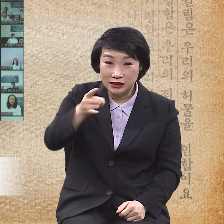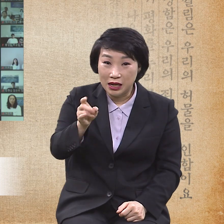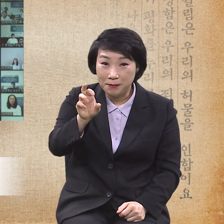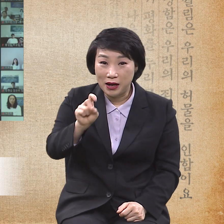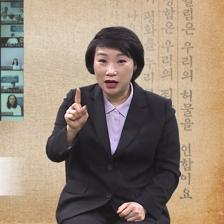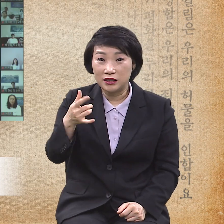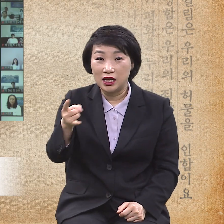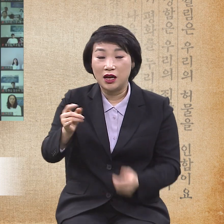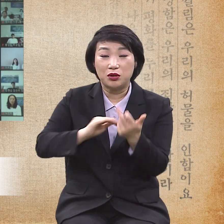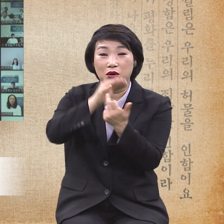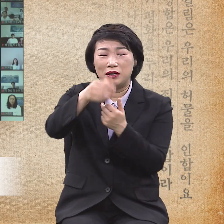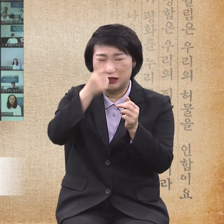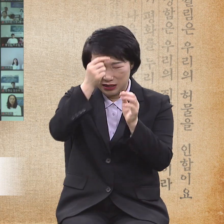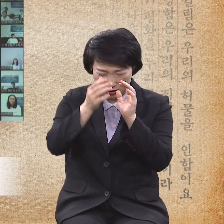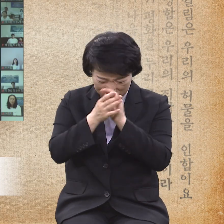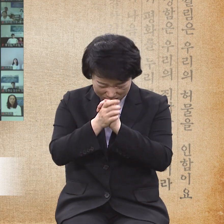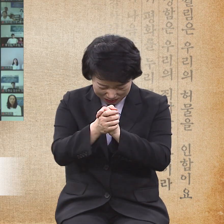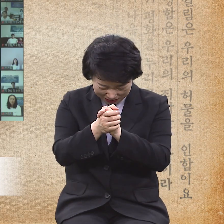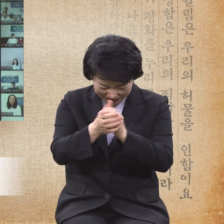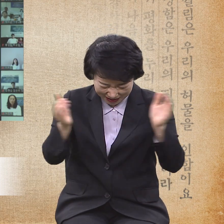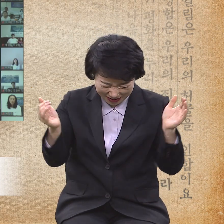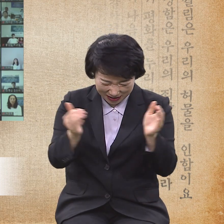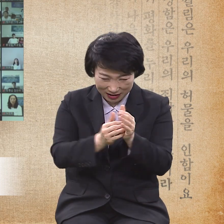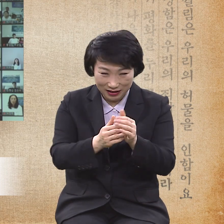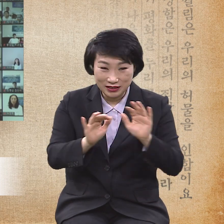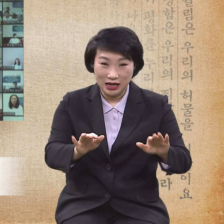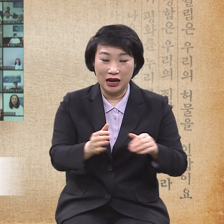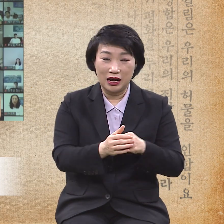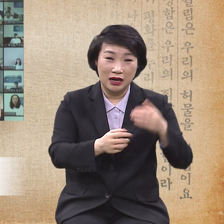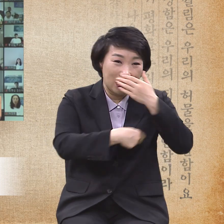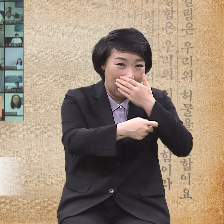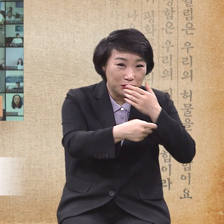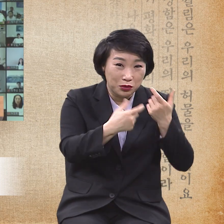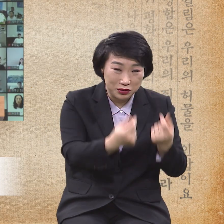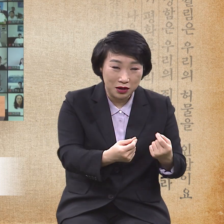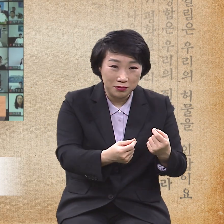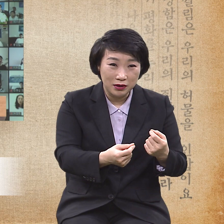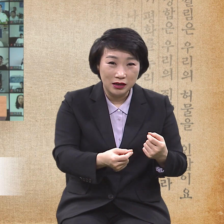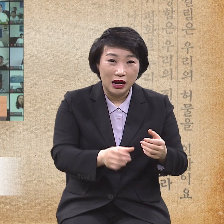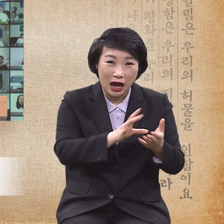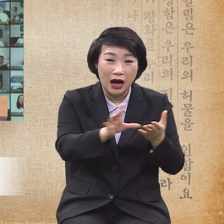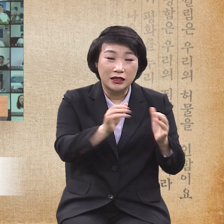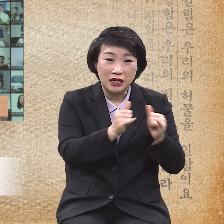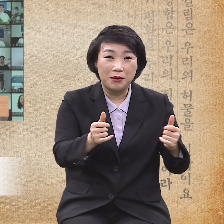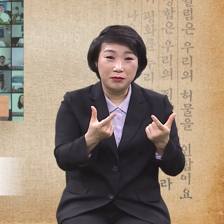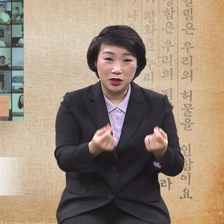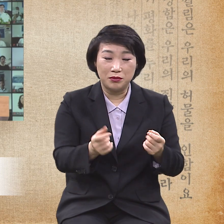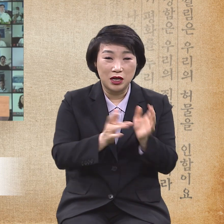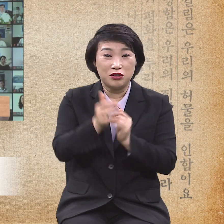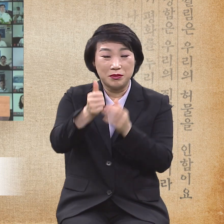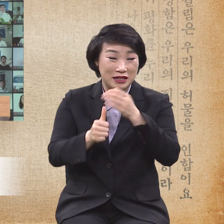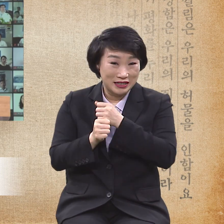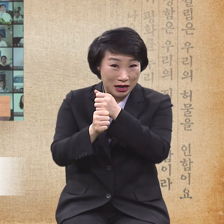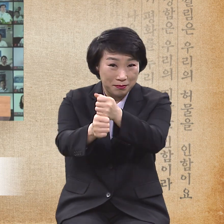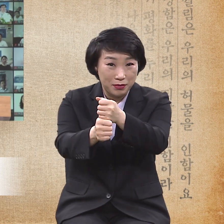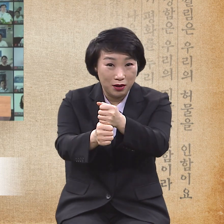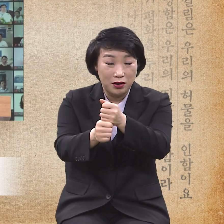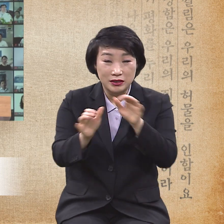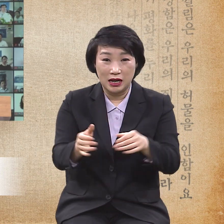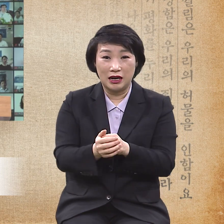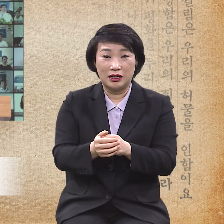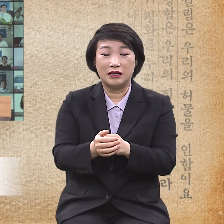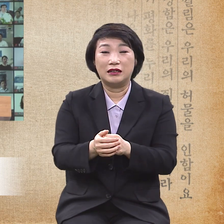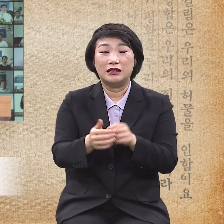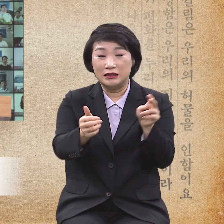후에 아주 강도처럼 행악자처럼 묶여 끌려가 가야바의 뜰에서